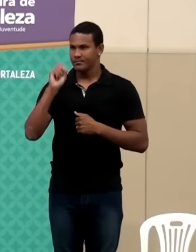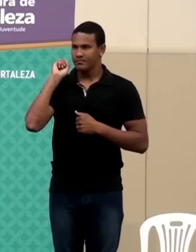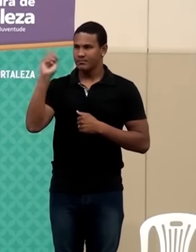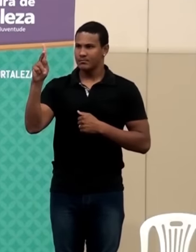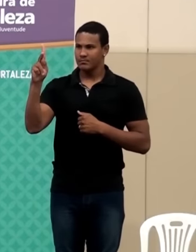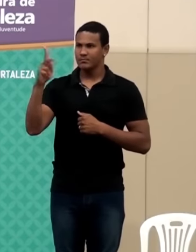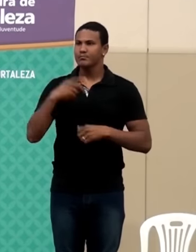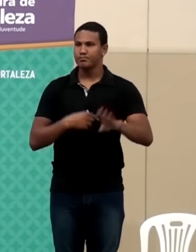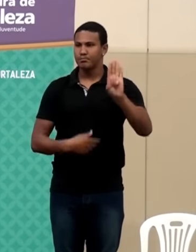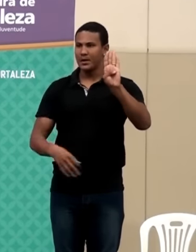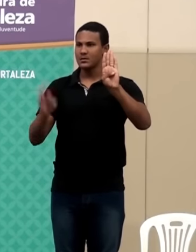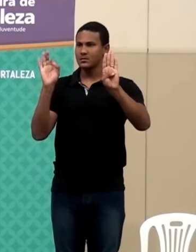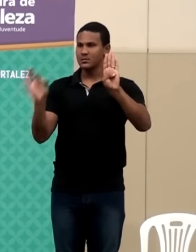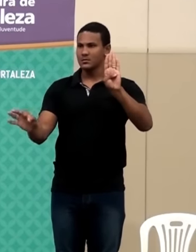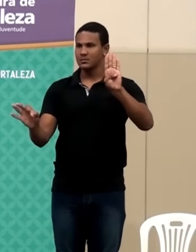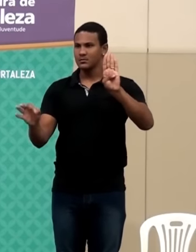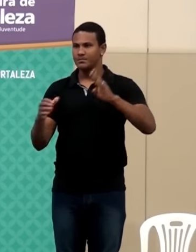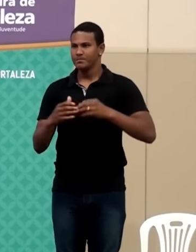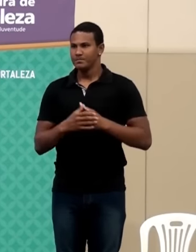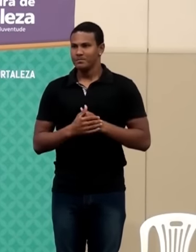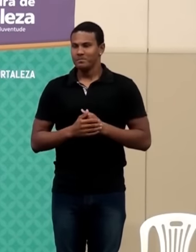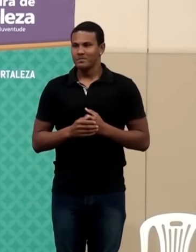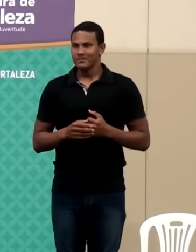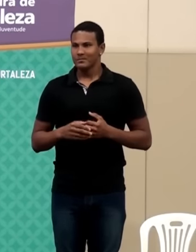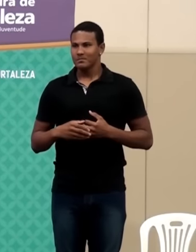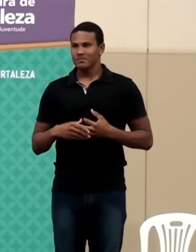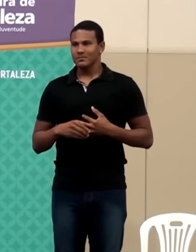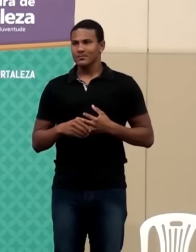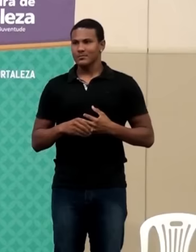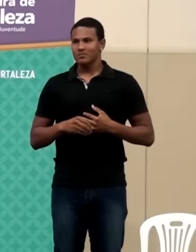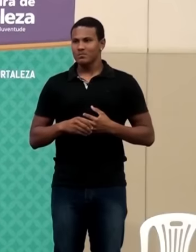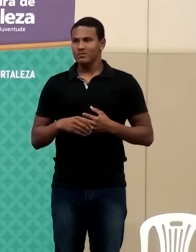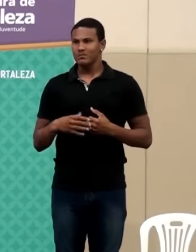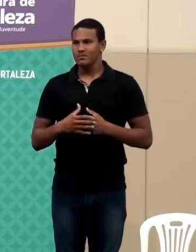letra B. Ok? Vamos para a terceira.